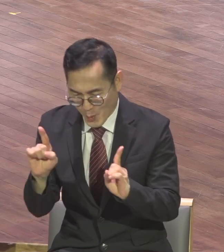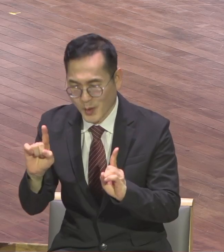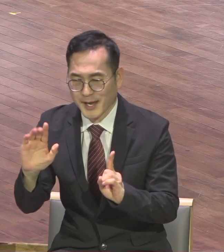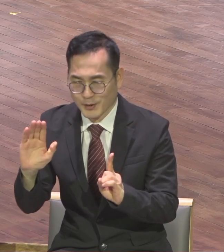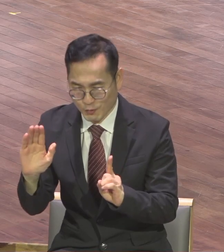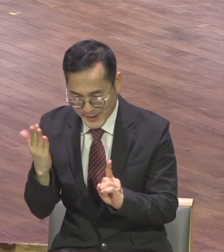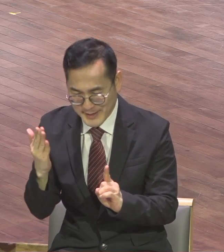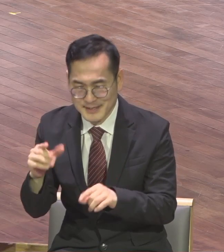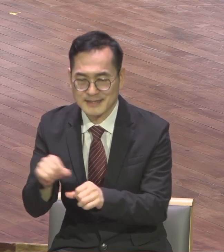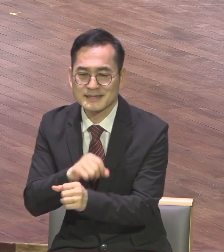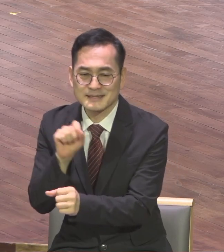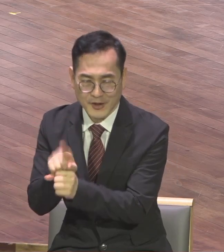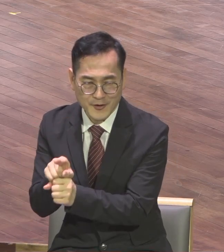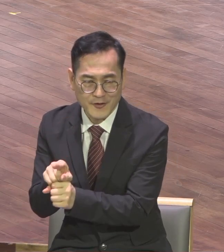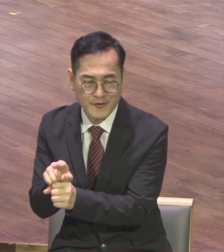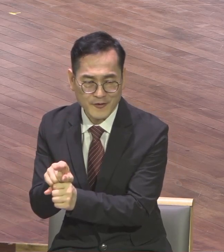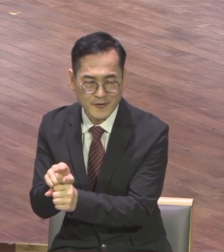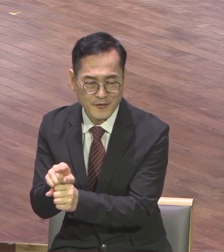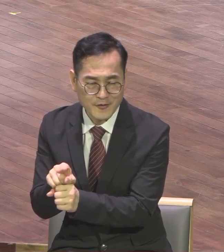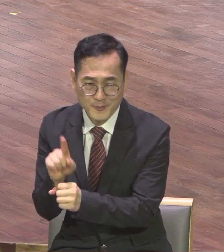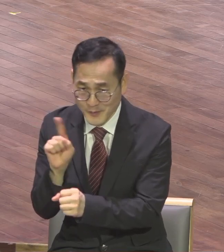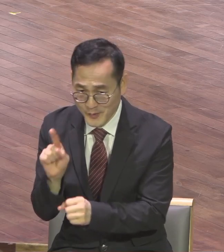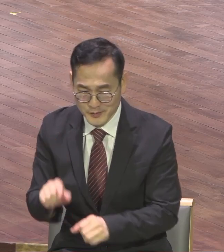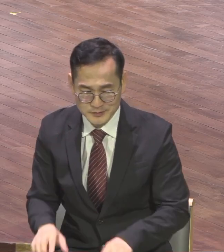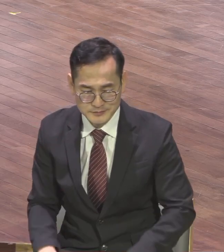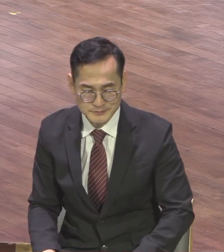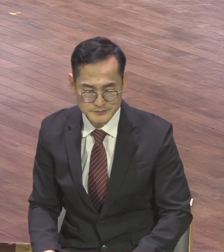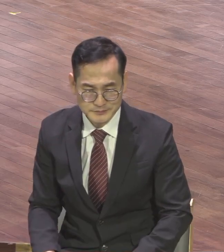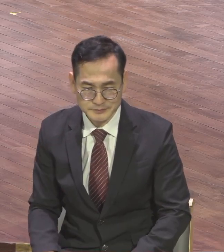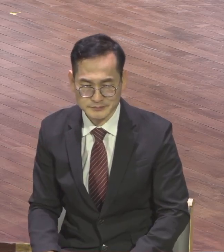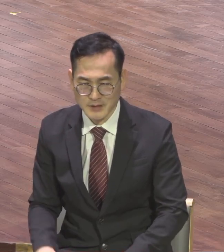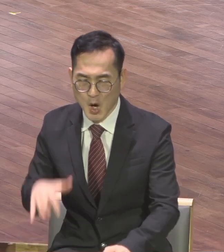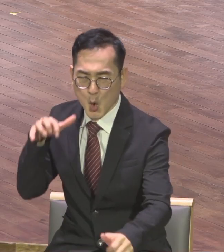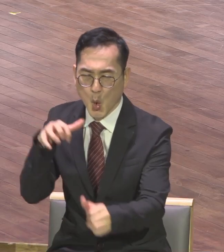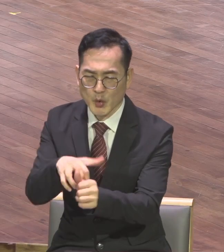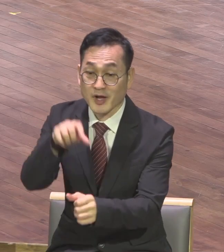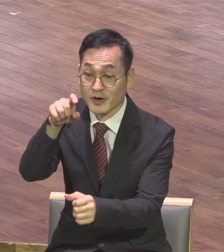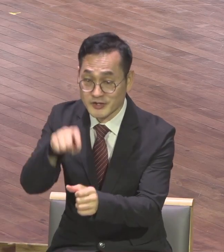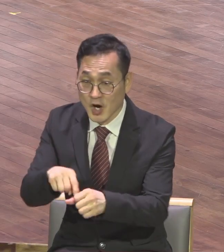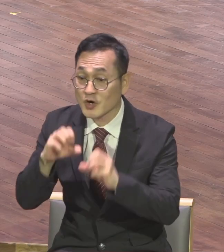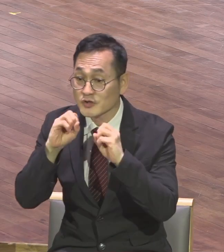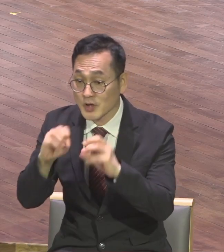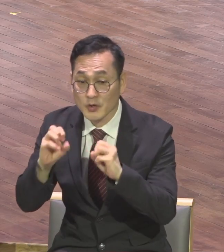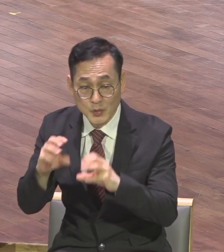그걸 꼽았는데 그것이 뭐냐 바로 공격적 전도였어요.